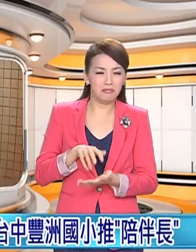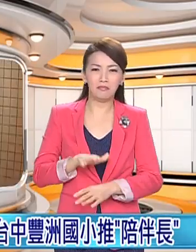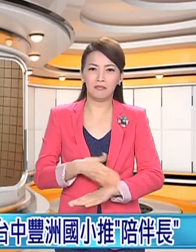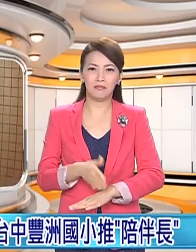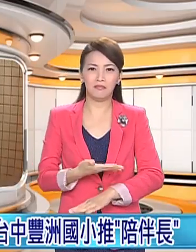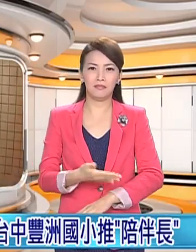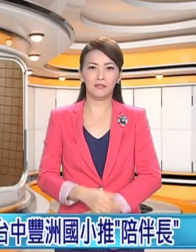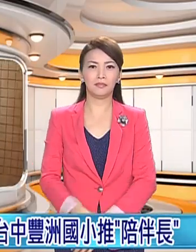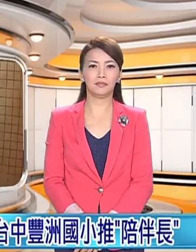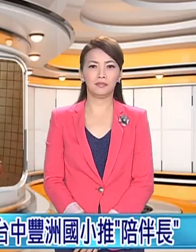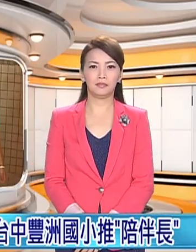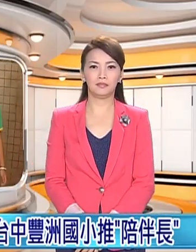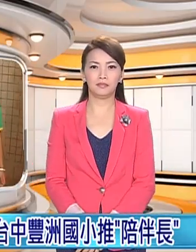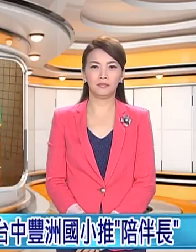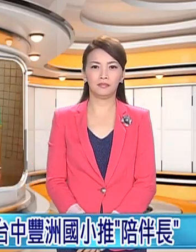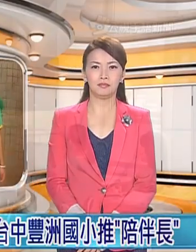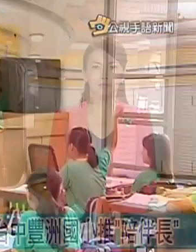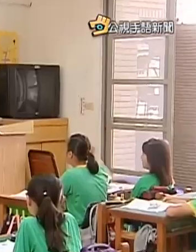心吊胆。